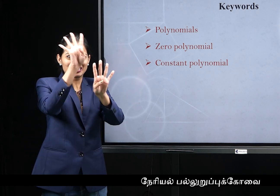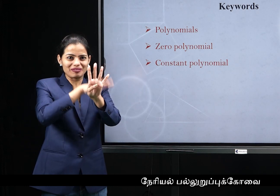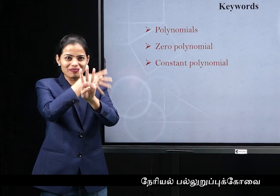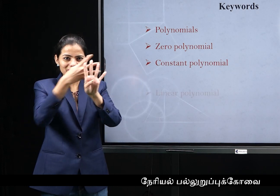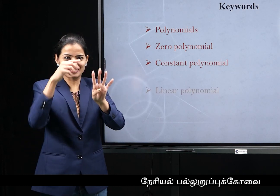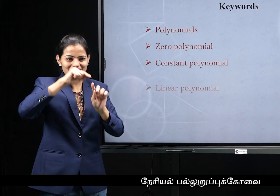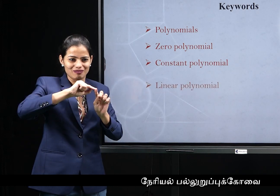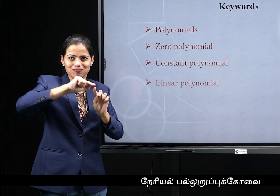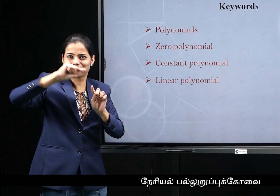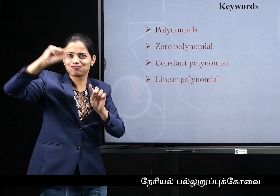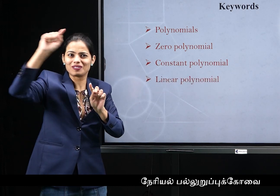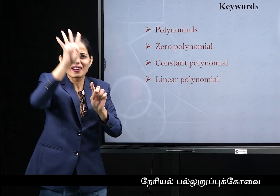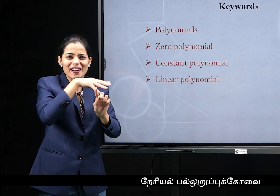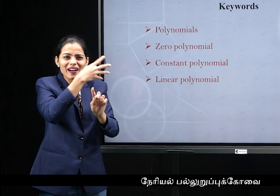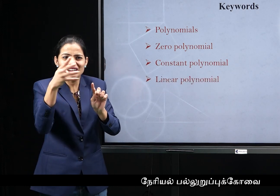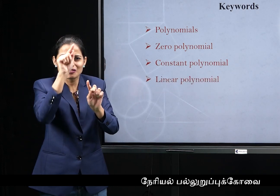நேரியல் பல்லுறுப்புக்கோவை,